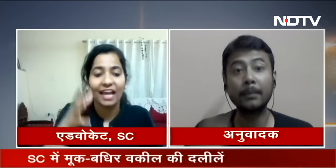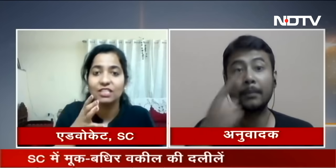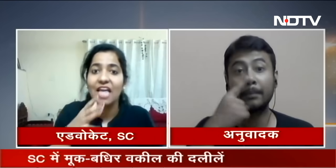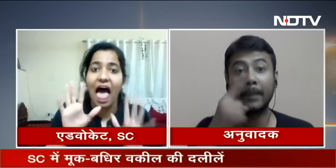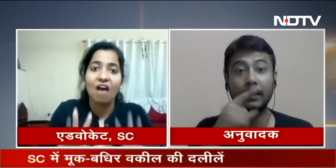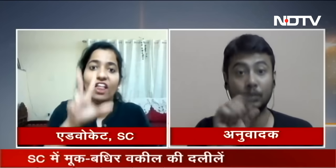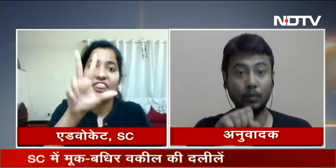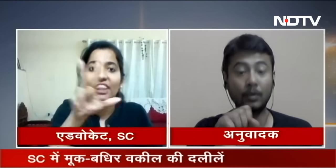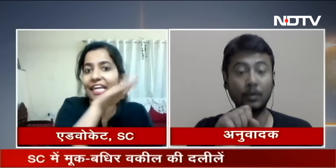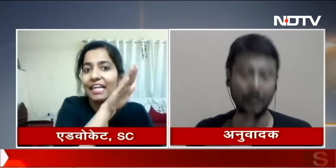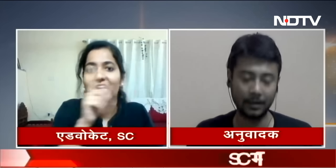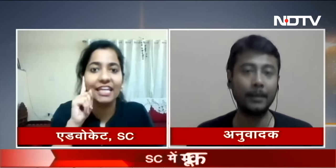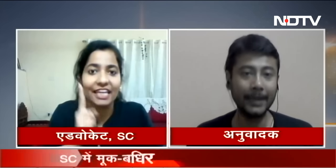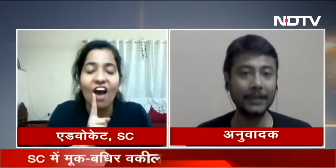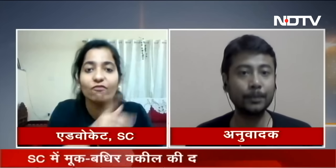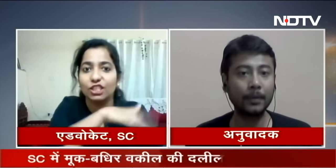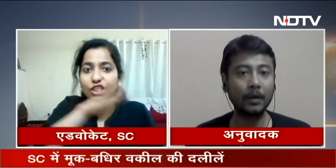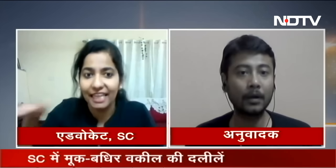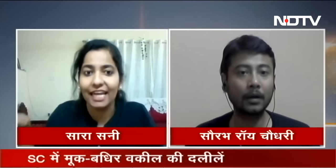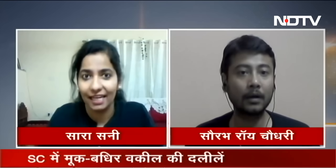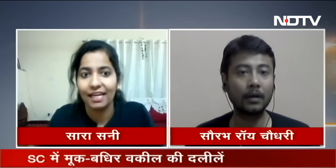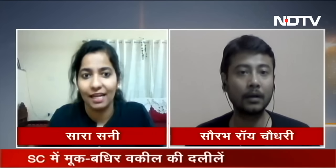मेरे पेरेंट्स हाँ, मेरे जो